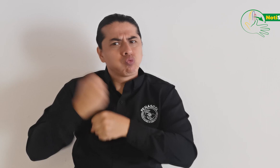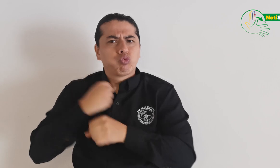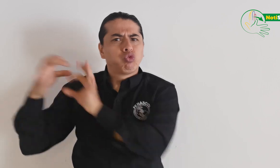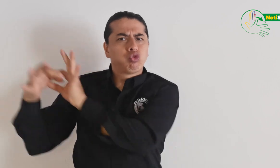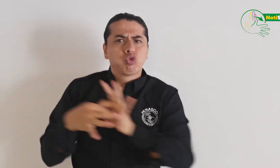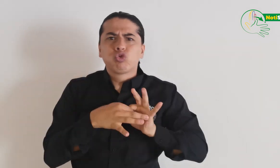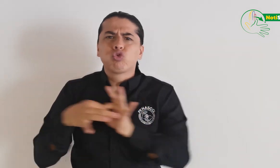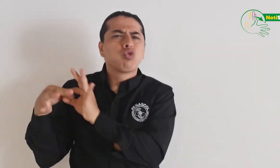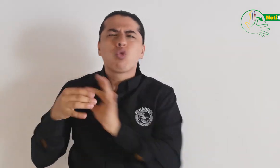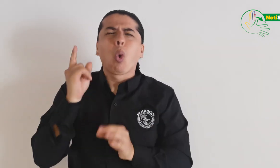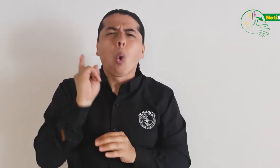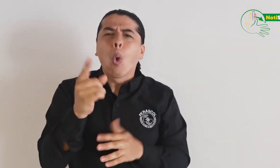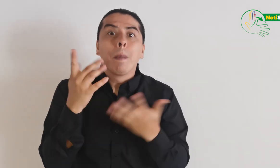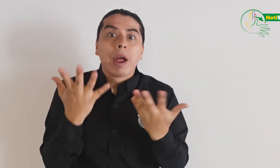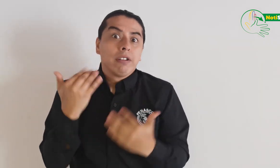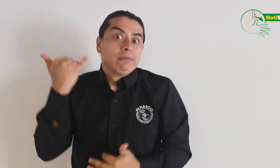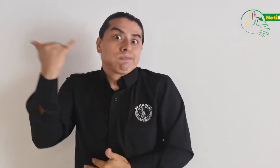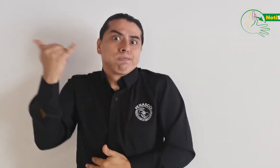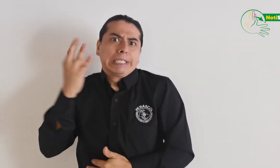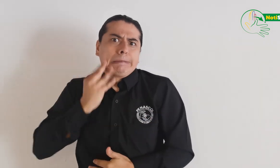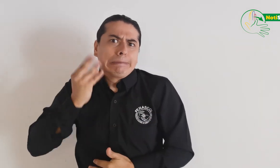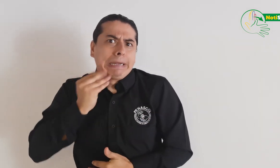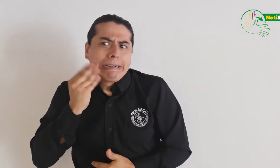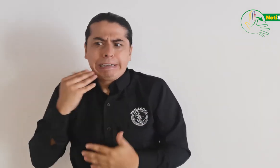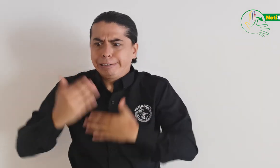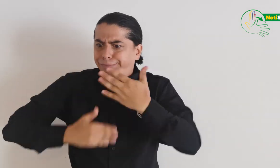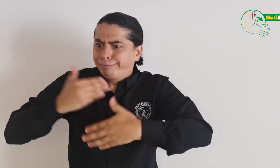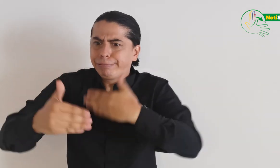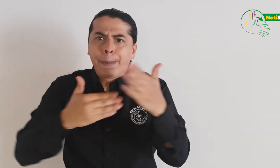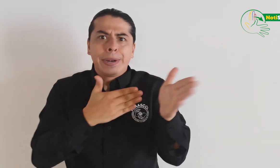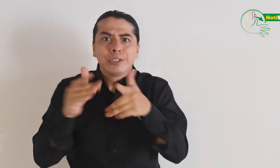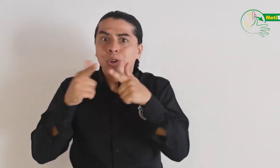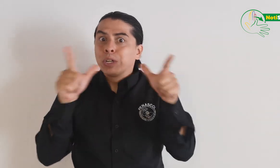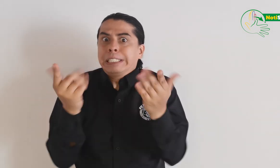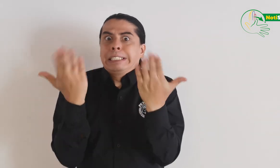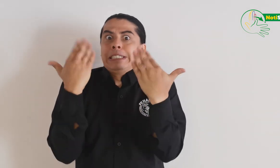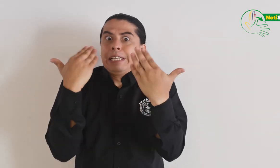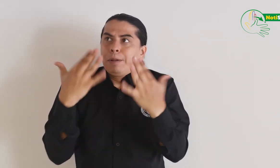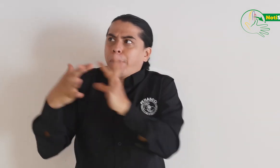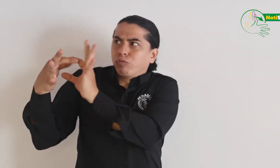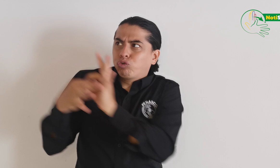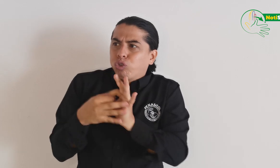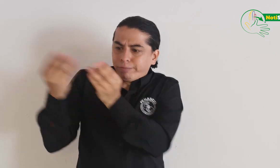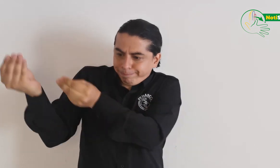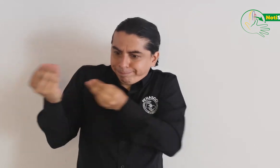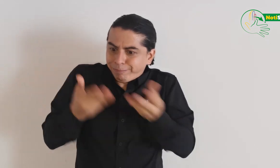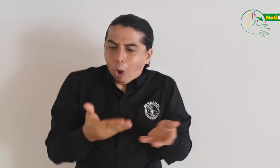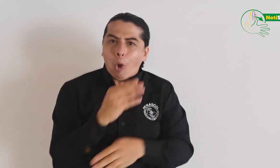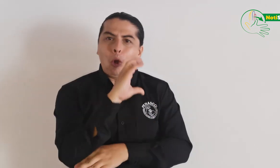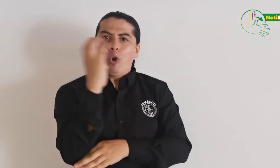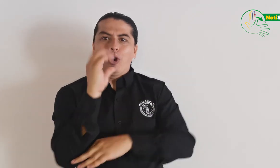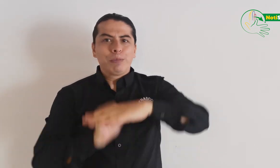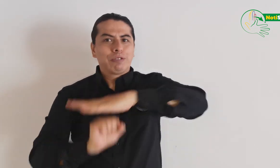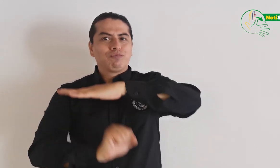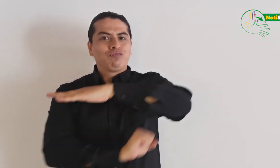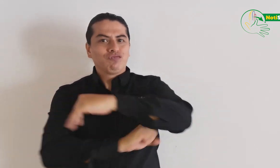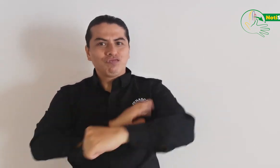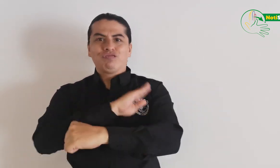establecer este trabajo mancomunado con ellos por su experiencia, por el trabajo que llevan realizado en planeación lingüística, lo cual nos